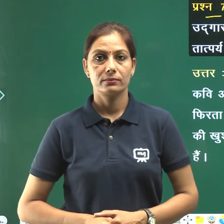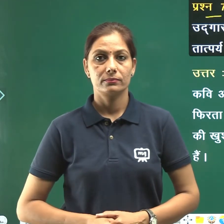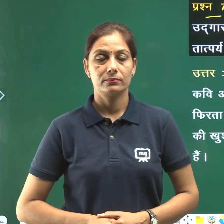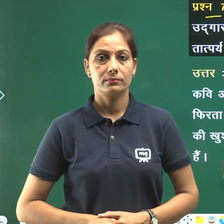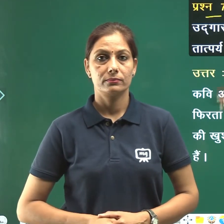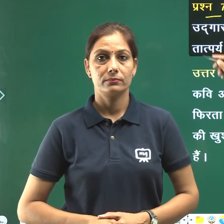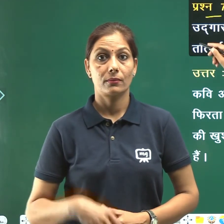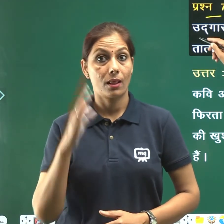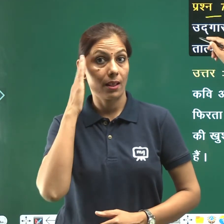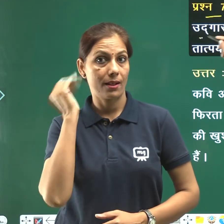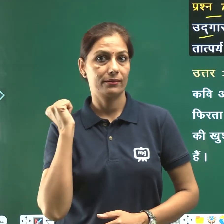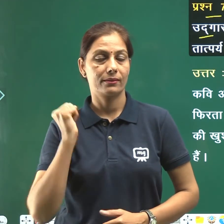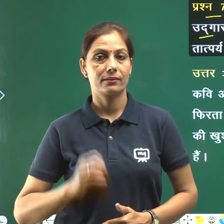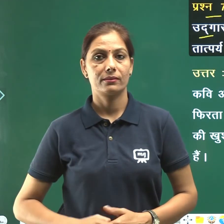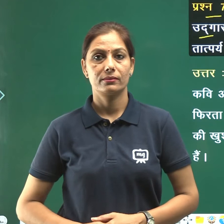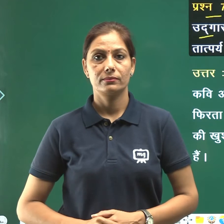उद्गार